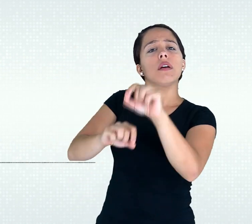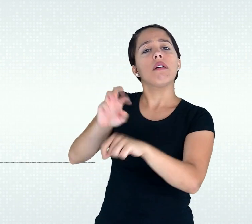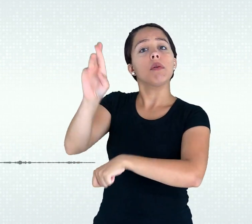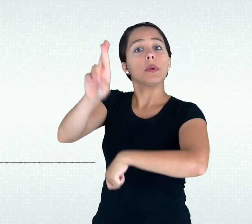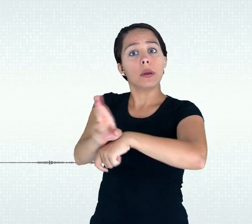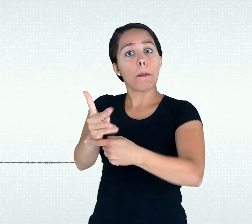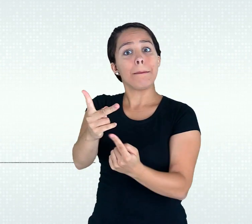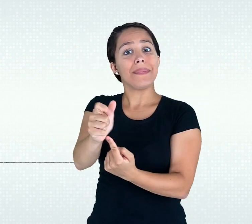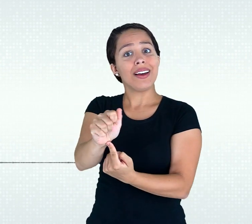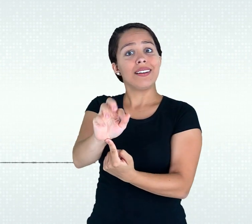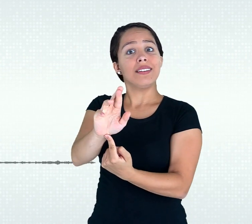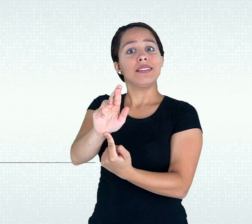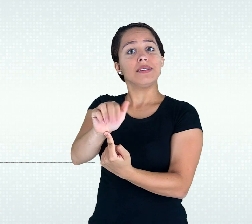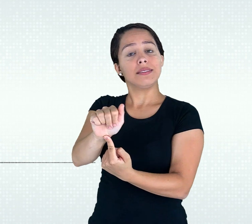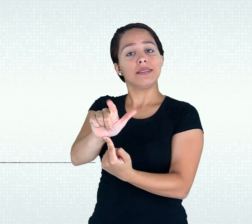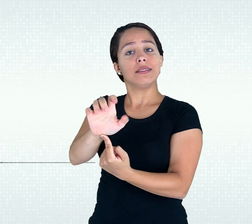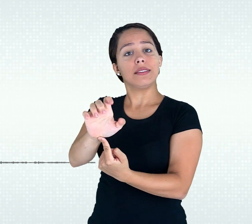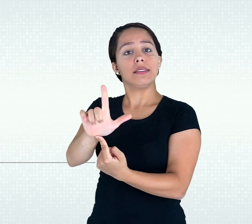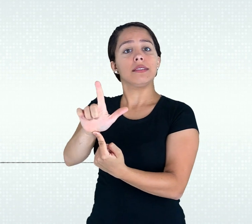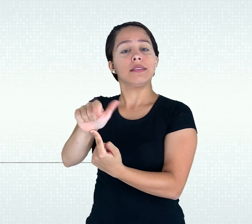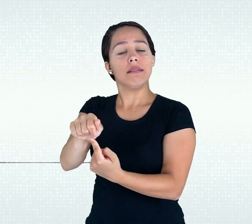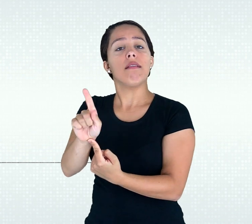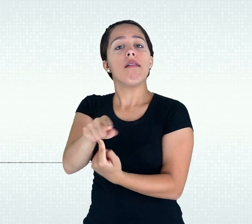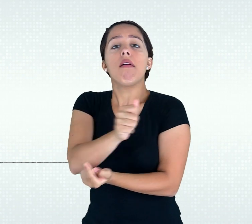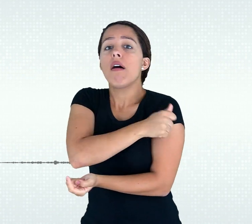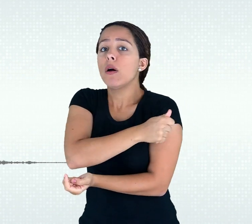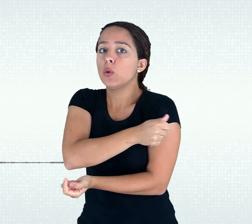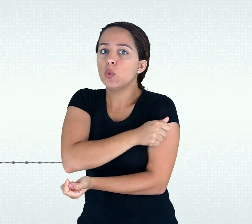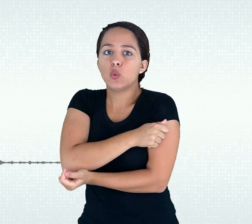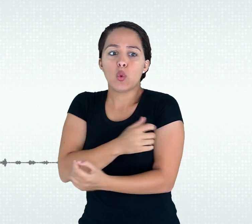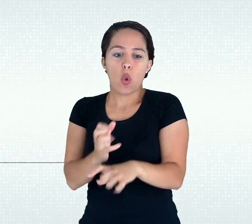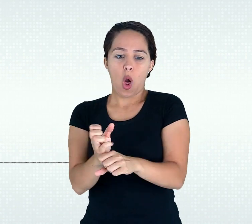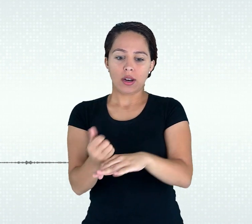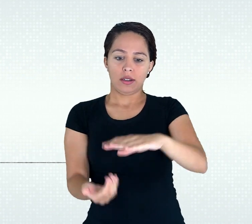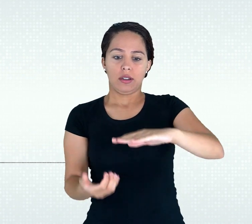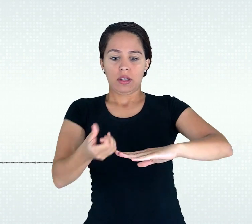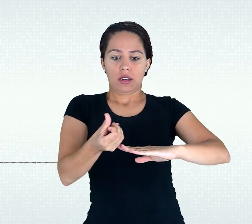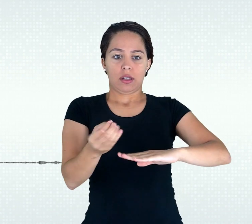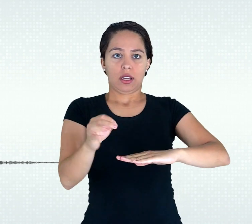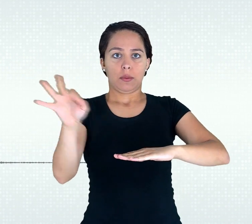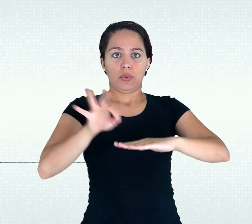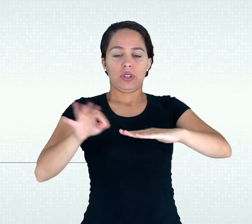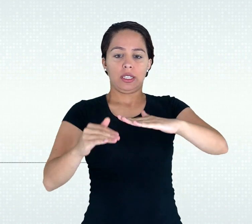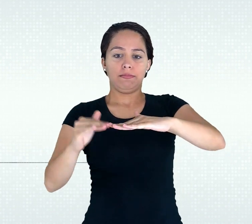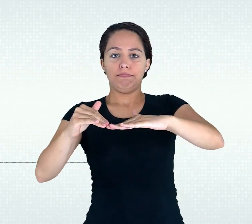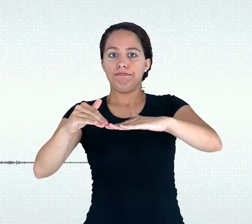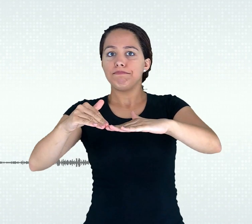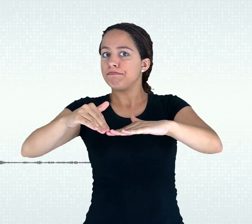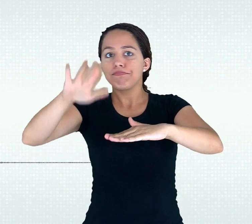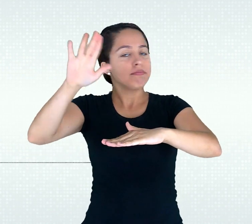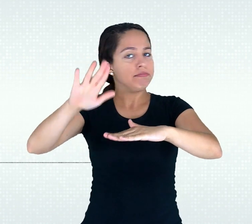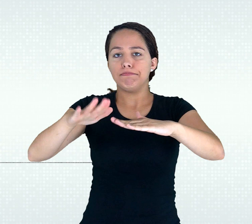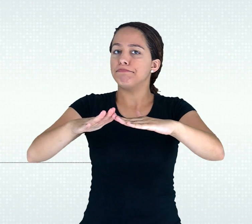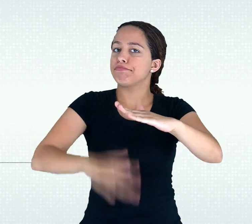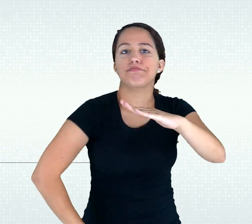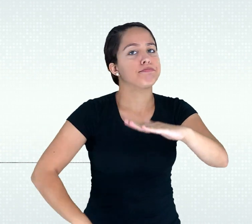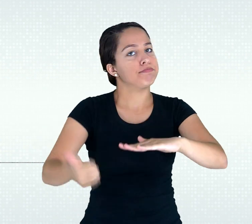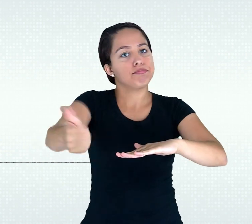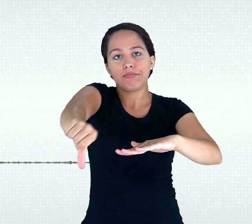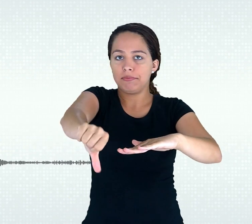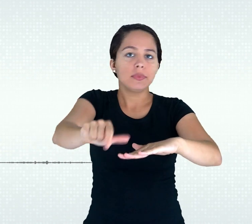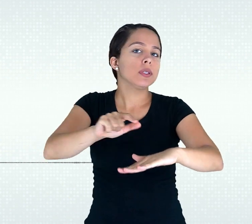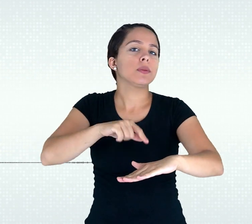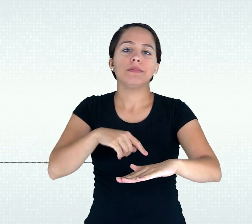alcançaram 60% da pontuação de cada avaliação regular aplicada fecha aspas